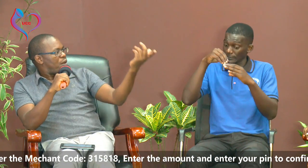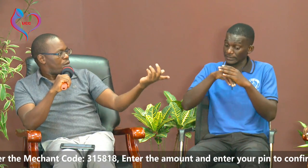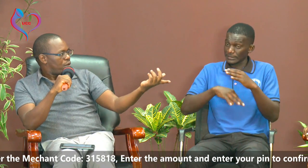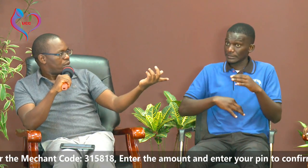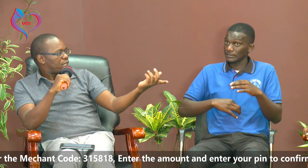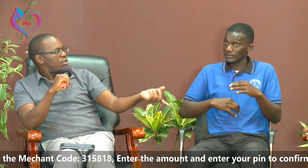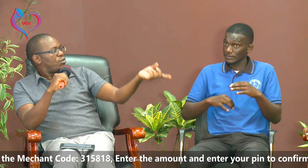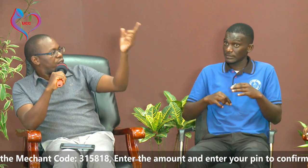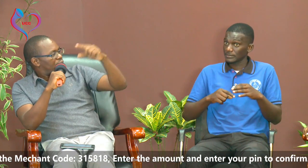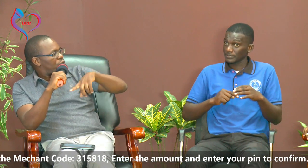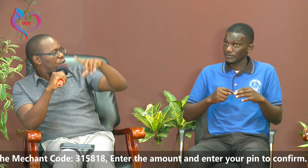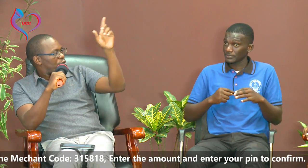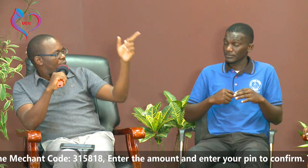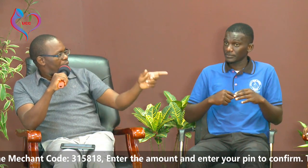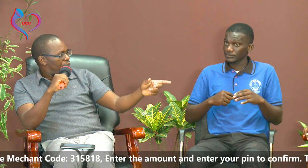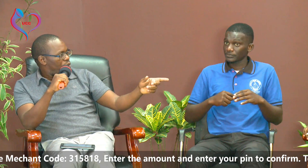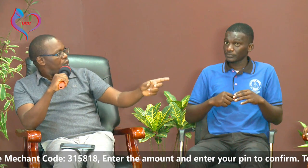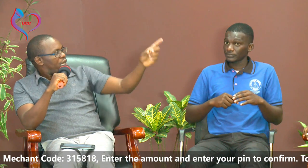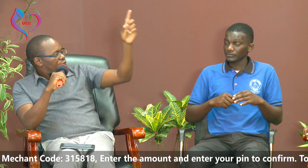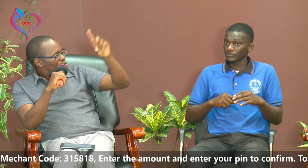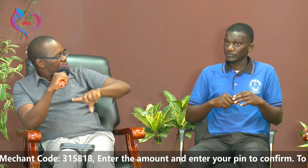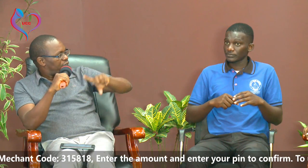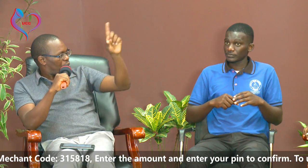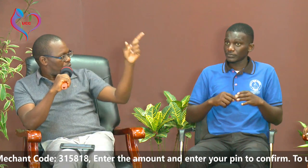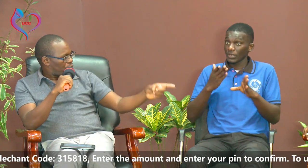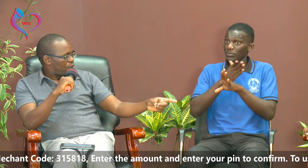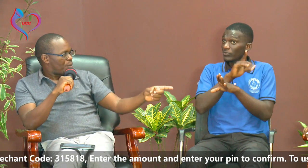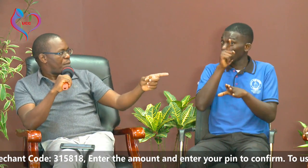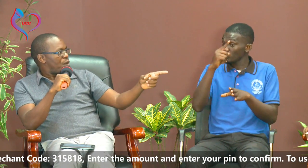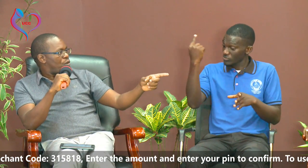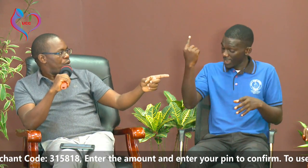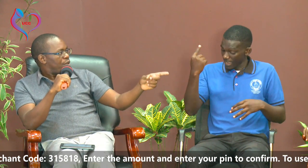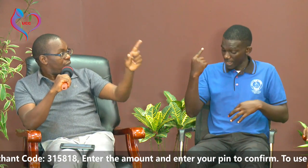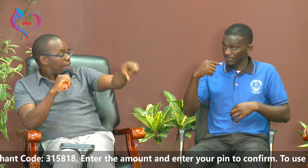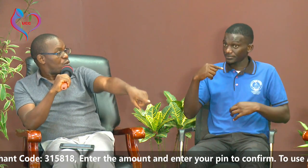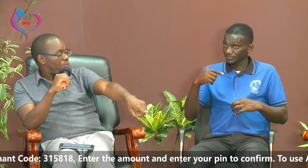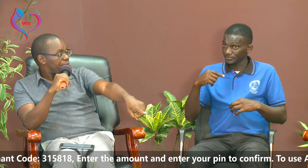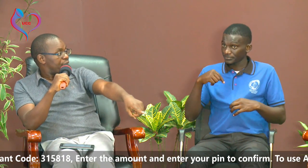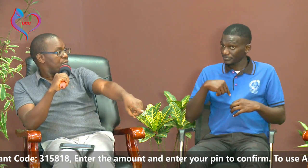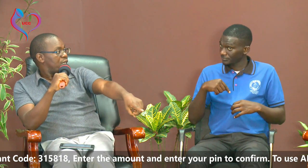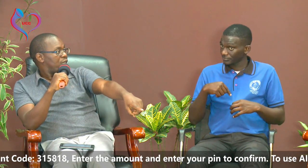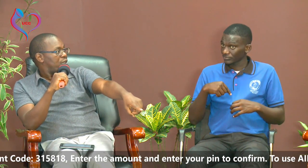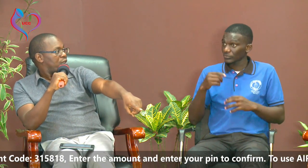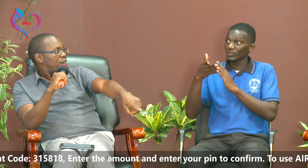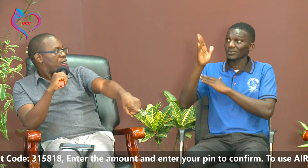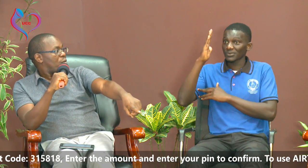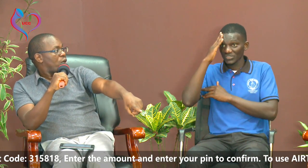wo tekiri ng'okyali mu lubuto lwa maama wo nga tonnajja mu lubuto lwa maama wo nali nkumanyi Mama unga